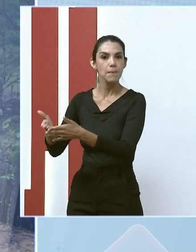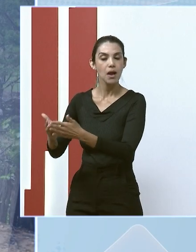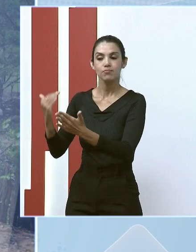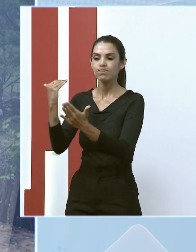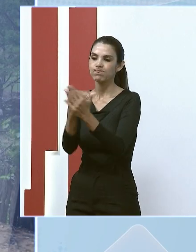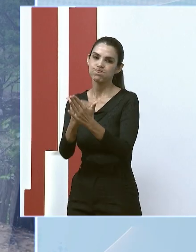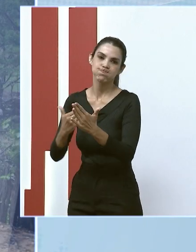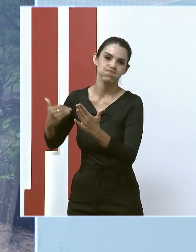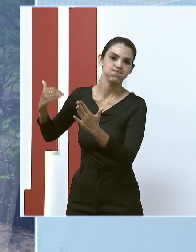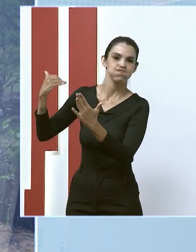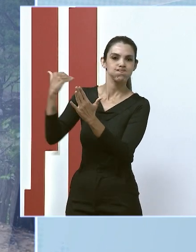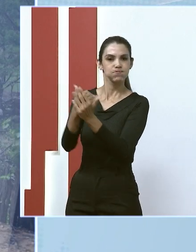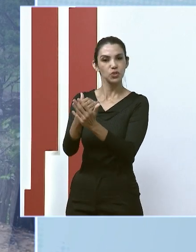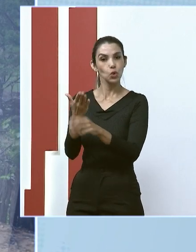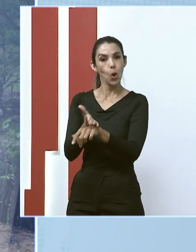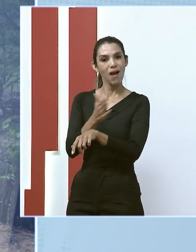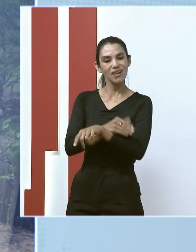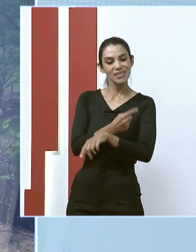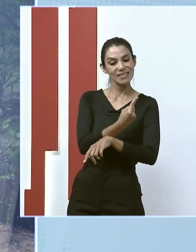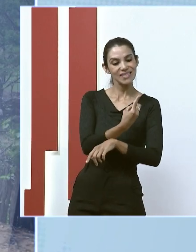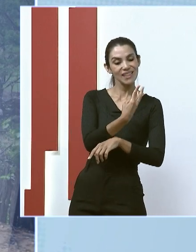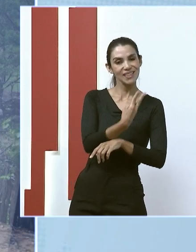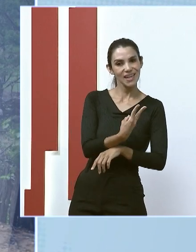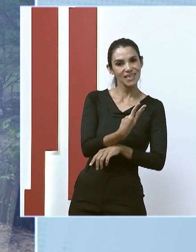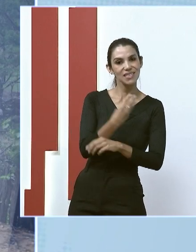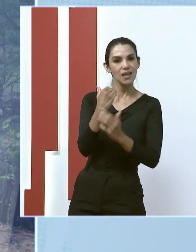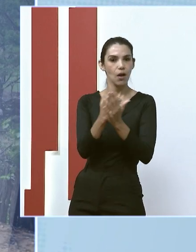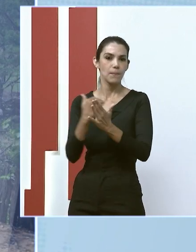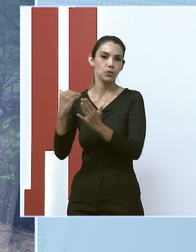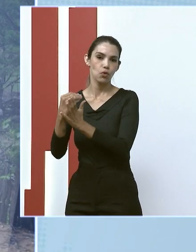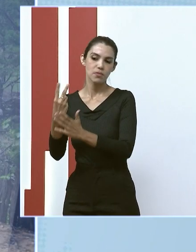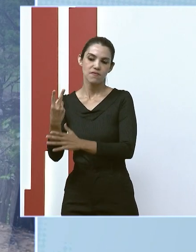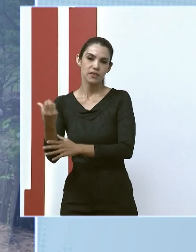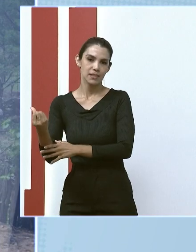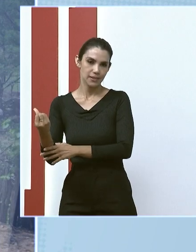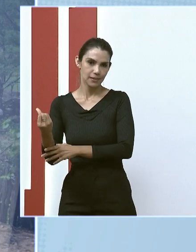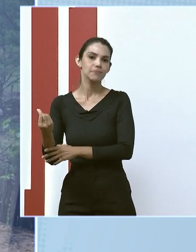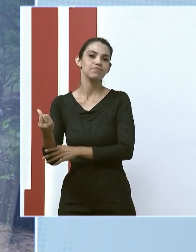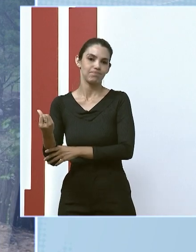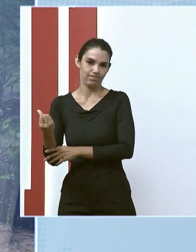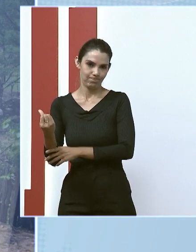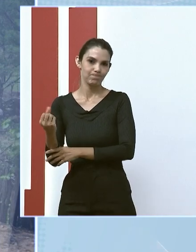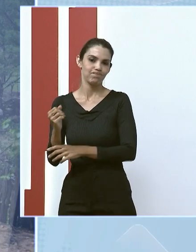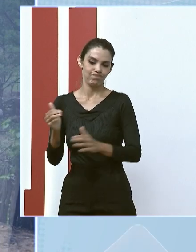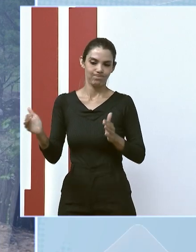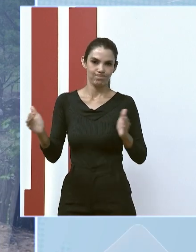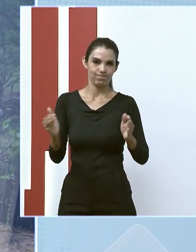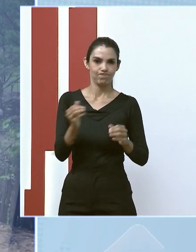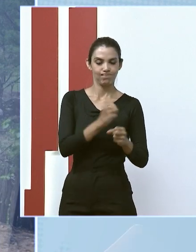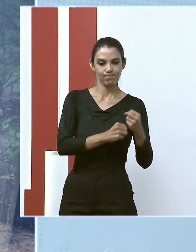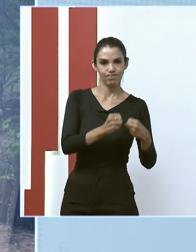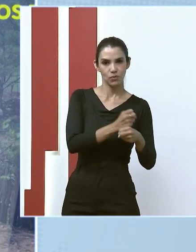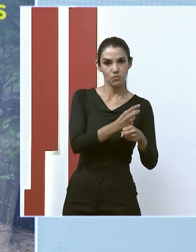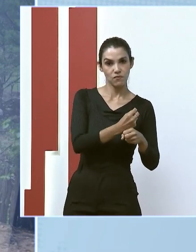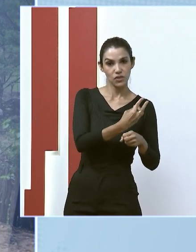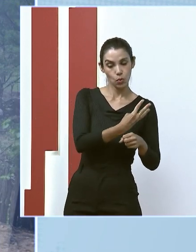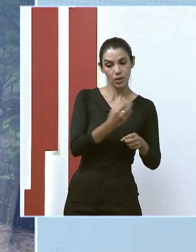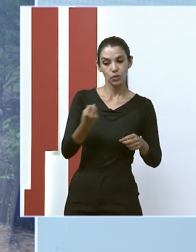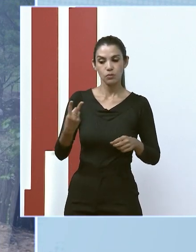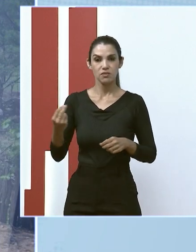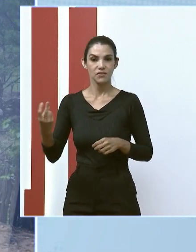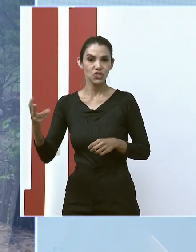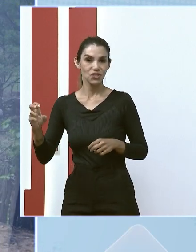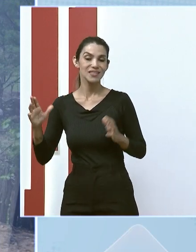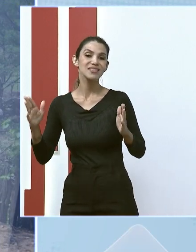de 13 vítimas em 2024 para 26 em 2025. Em relação aos tipos de ocorrências, as violências